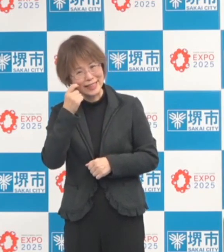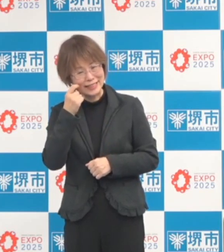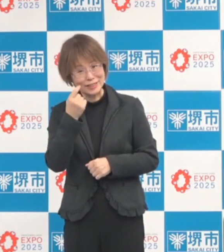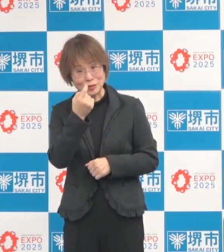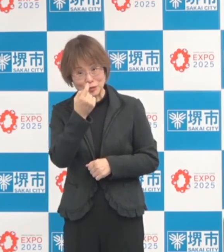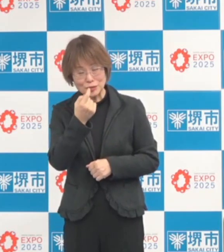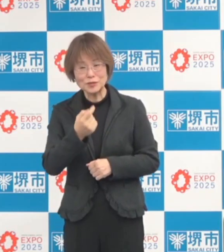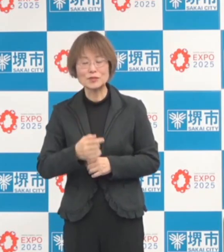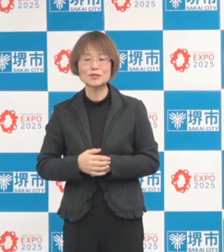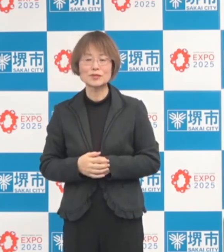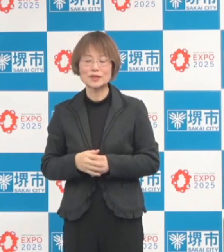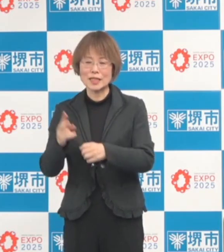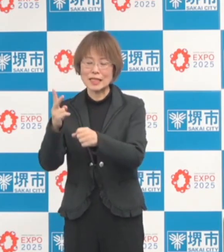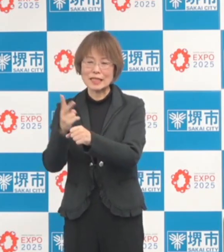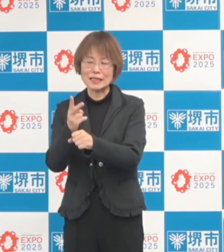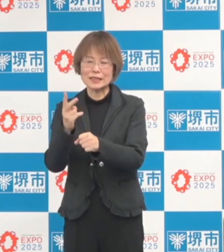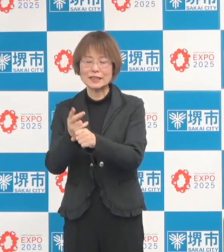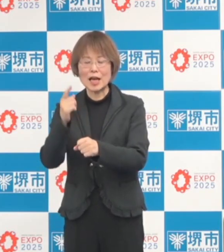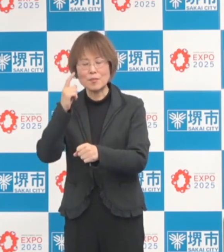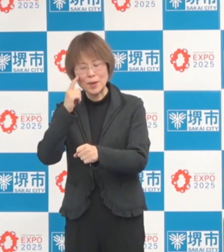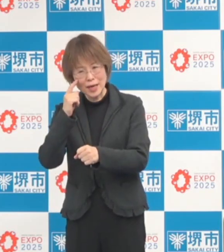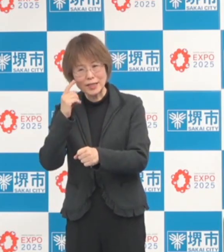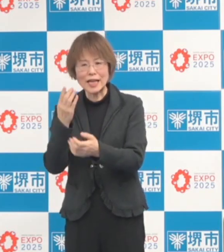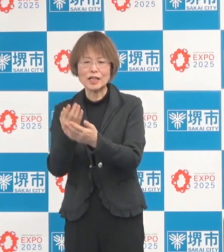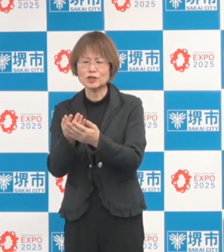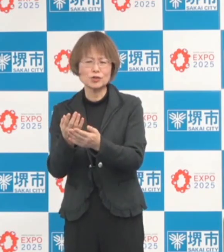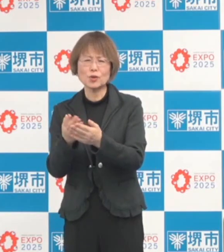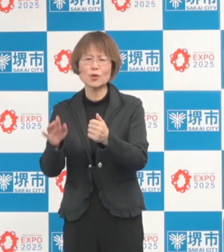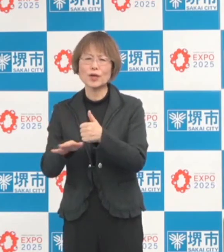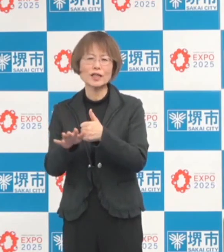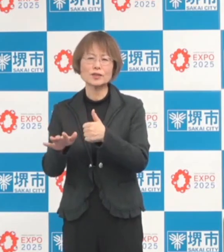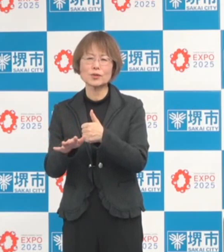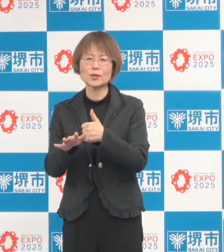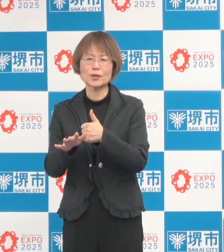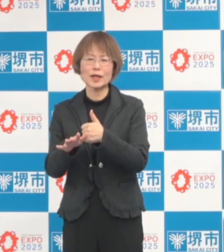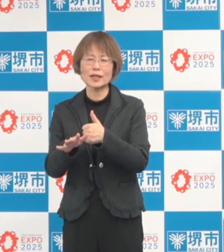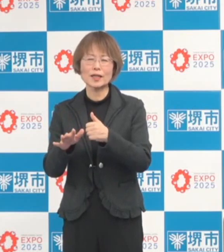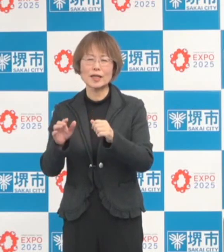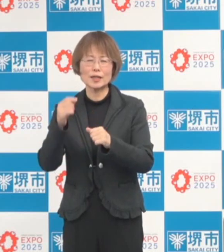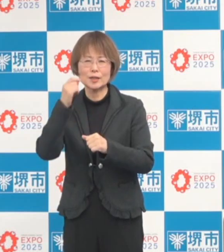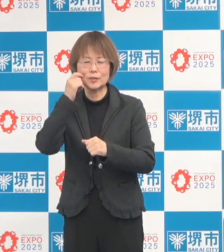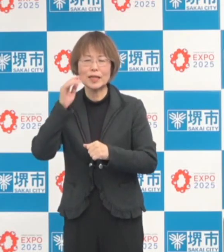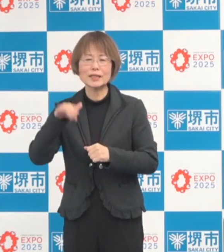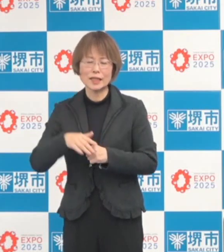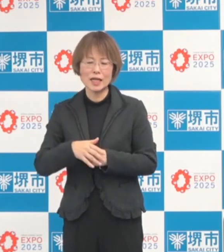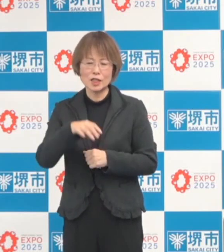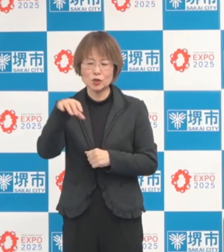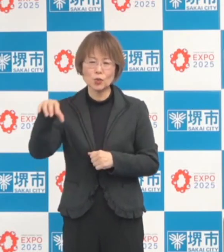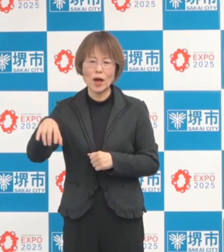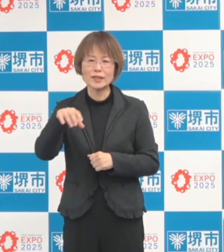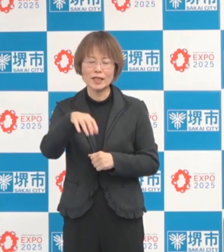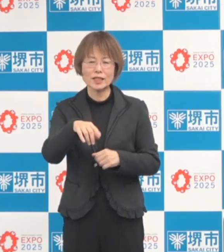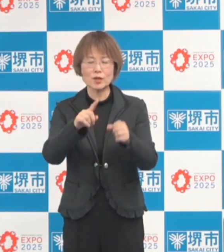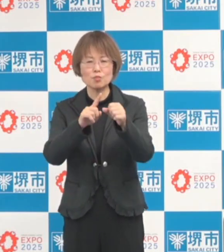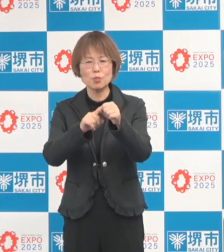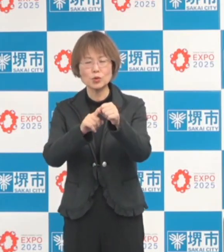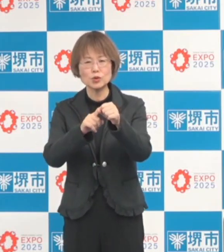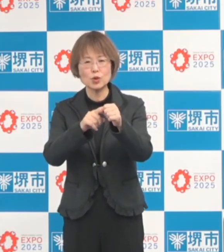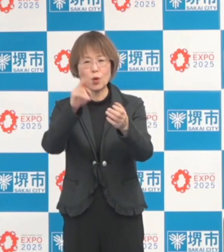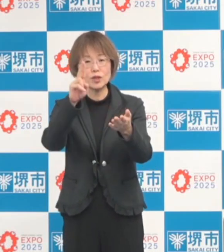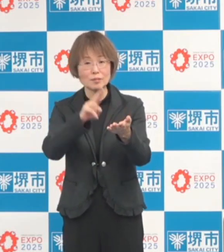というのは2年目の需要喚起がうまくいかなかった、このあたり市長としてはどのような目標を設定したいと